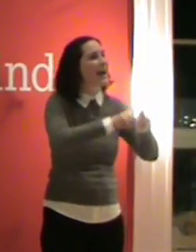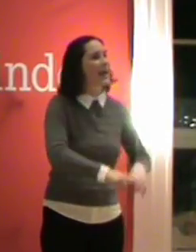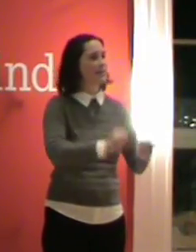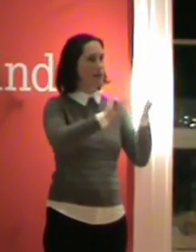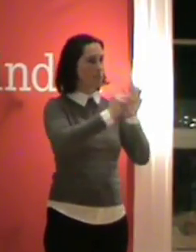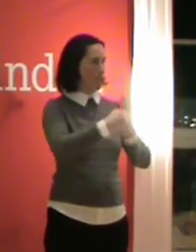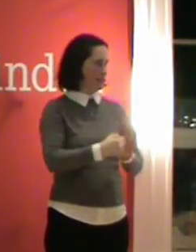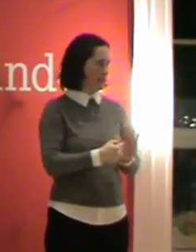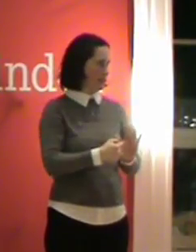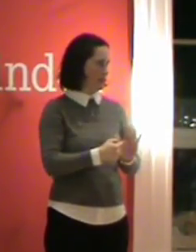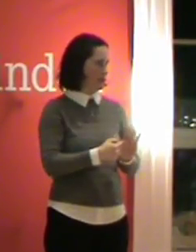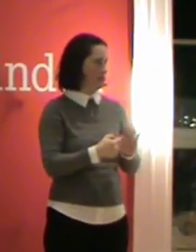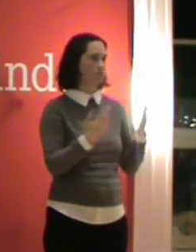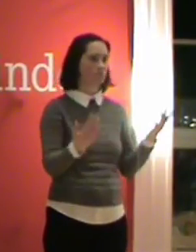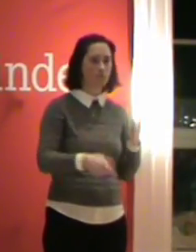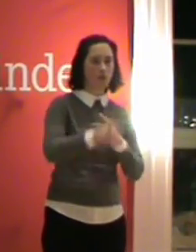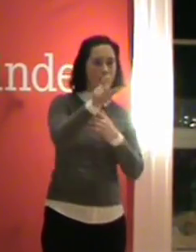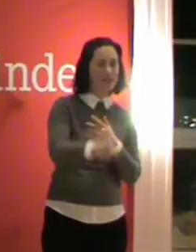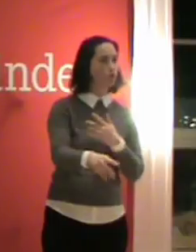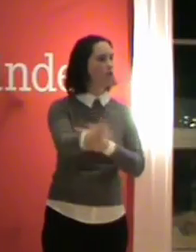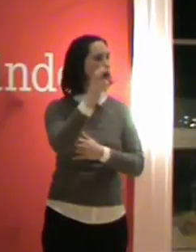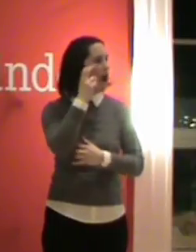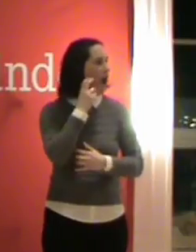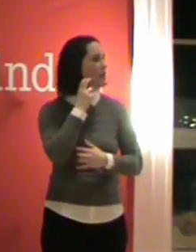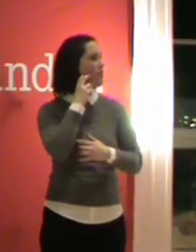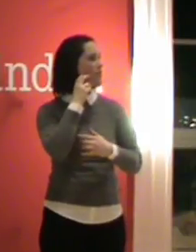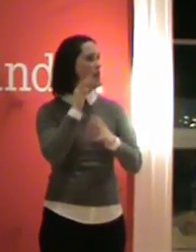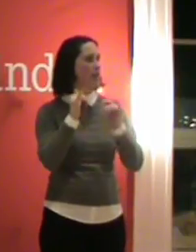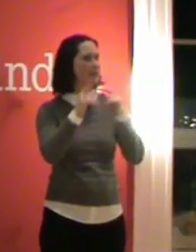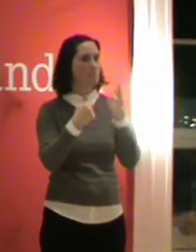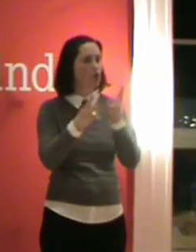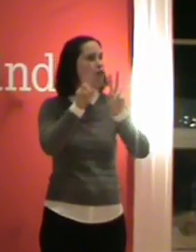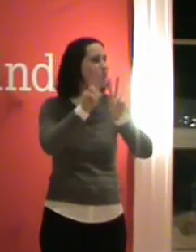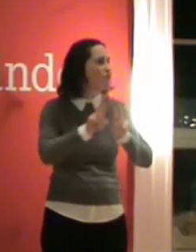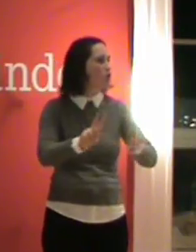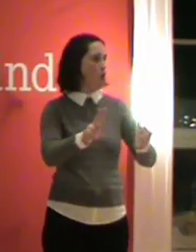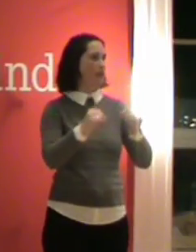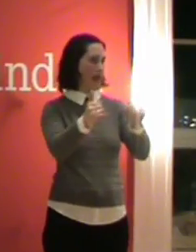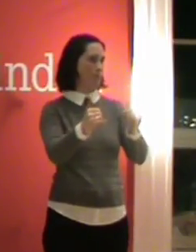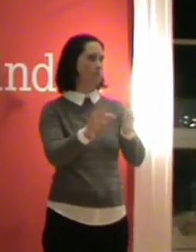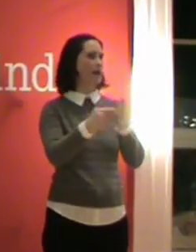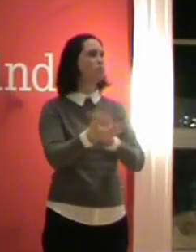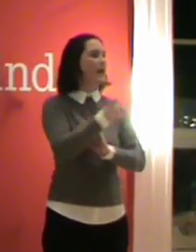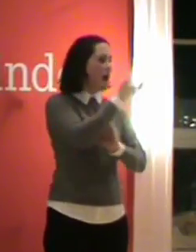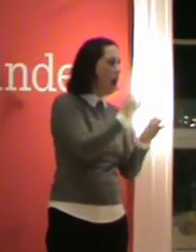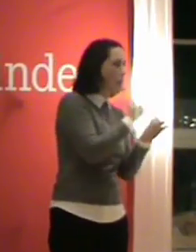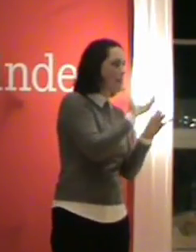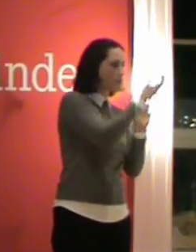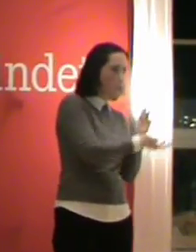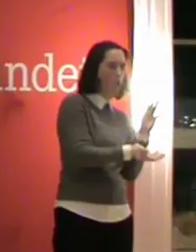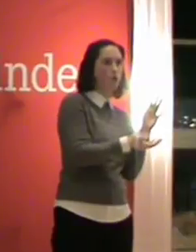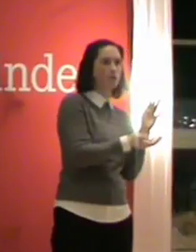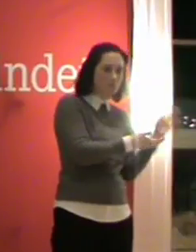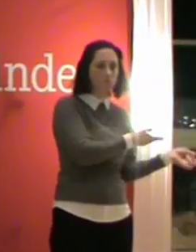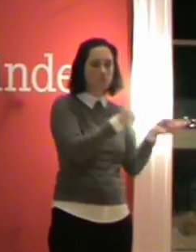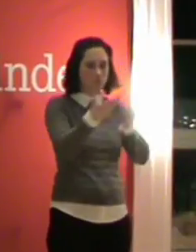die dafür sorgt, dass eben Menschen im Alter immer noch in Würde leben können, dass sie Lohn für Lebensleistung bekommen. Und dazu